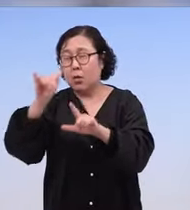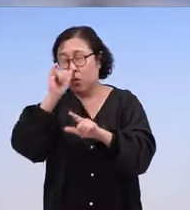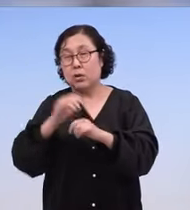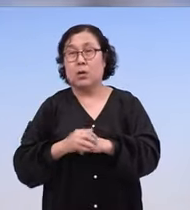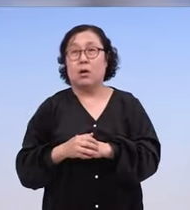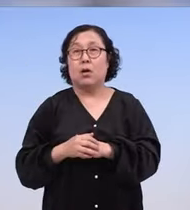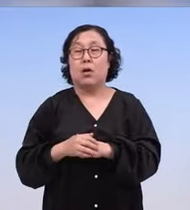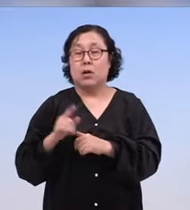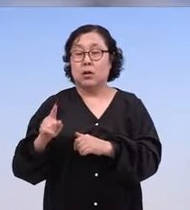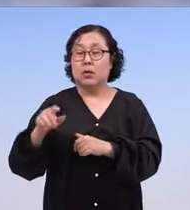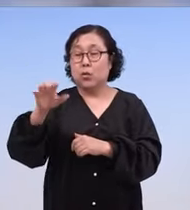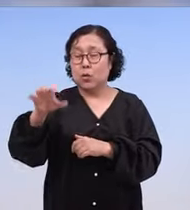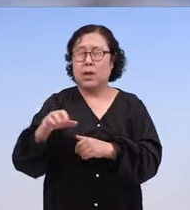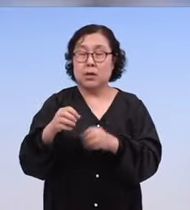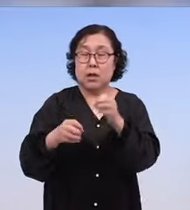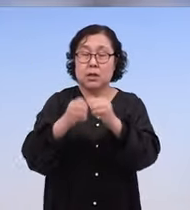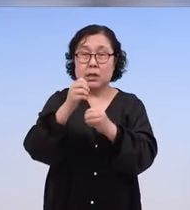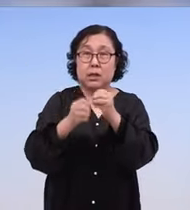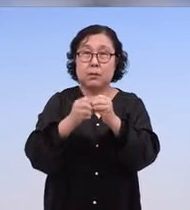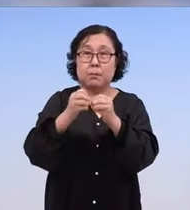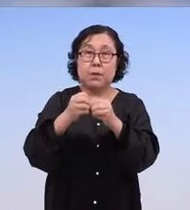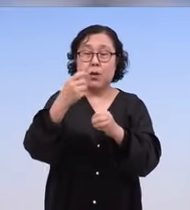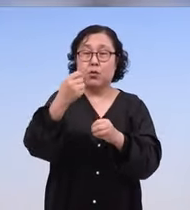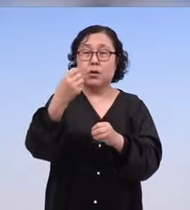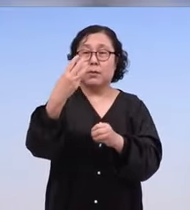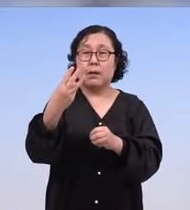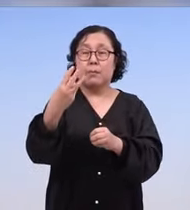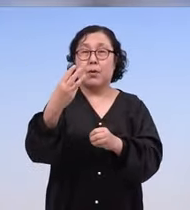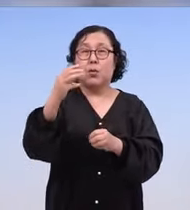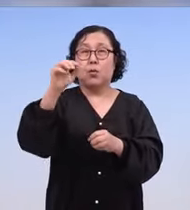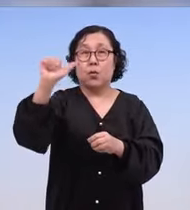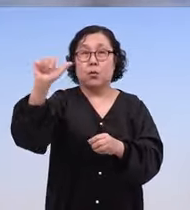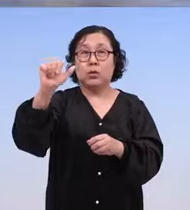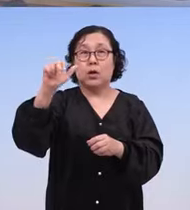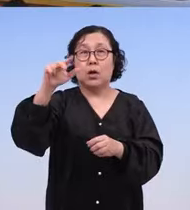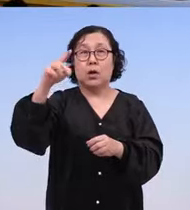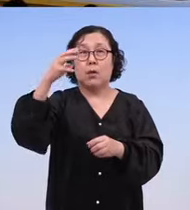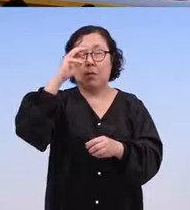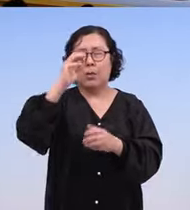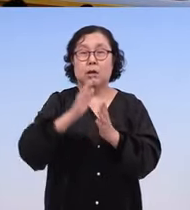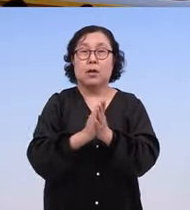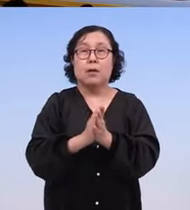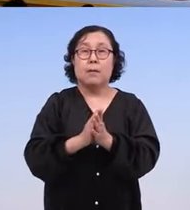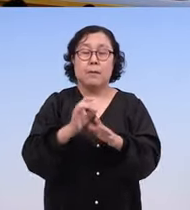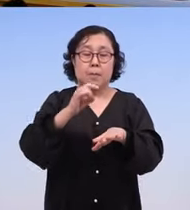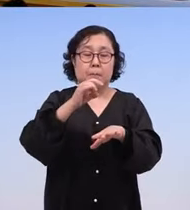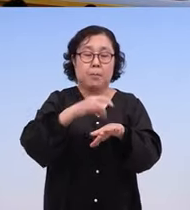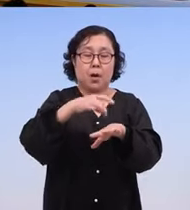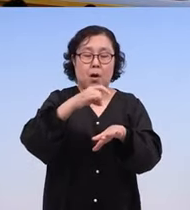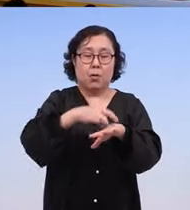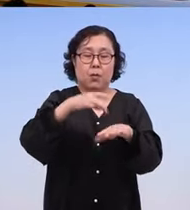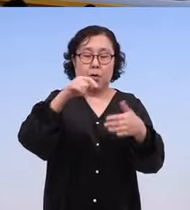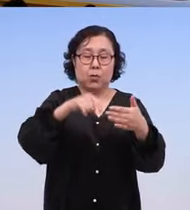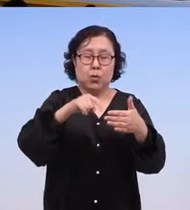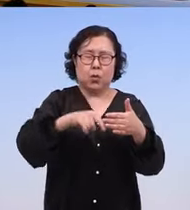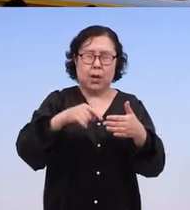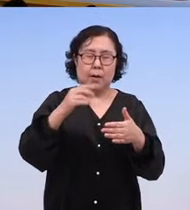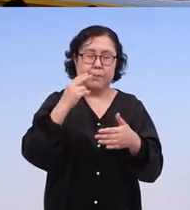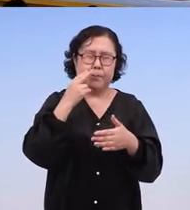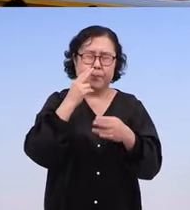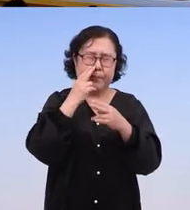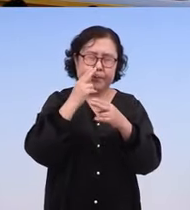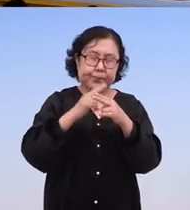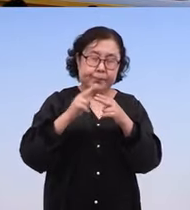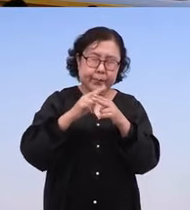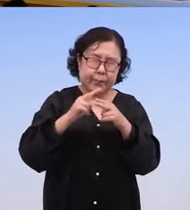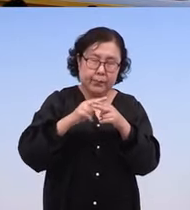그 광야 같은 상황에서 시편 63편 5절에 보니까 골수와 기름진 것을 먹은 것 같이